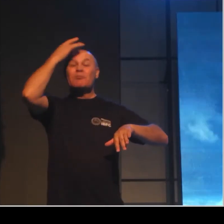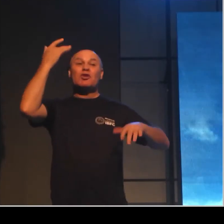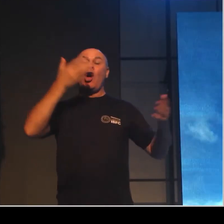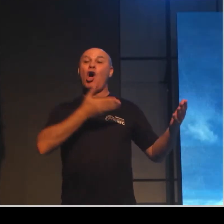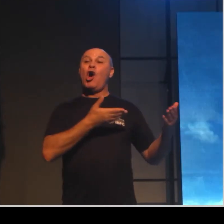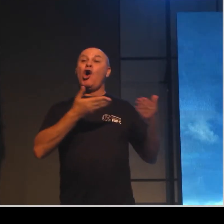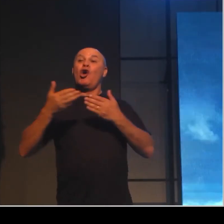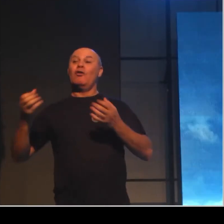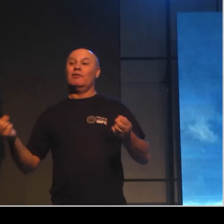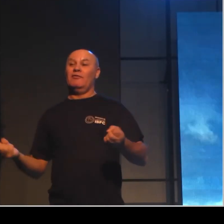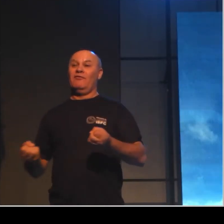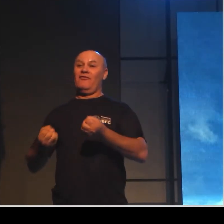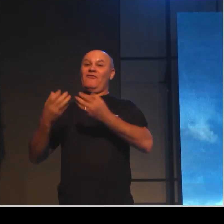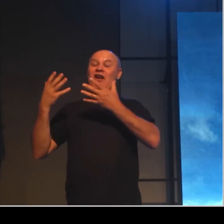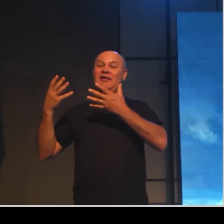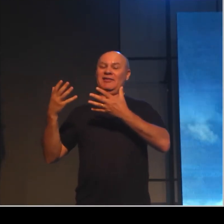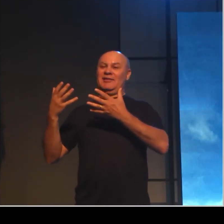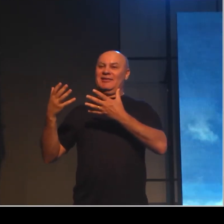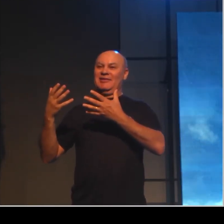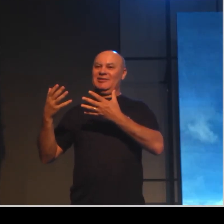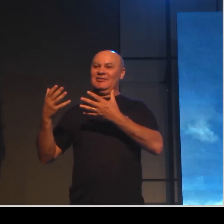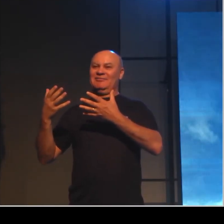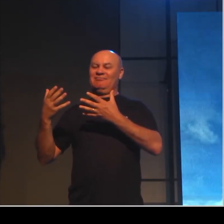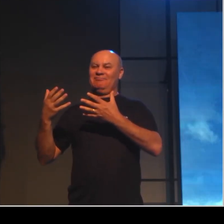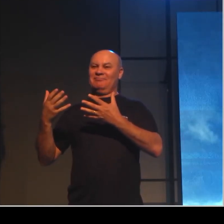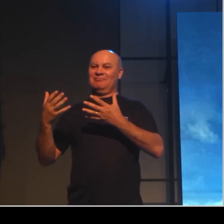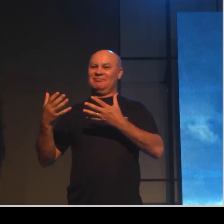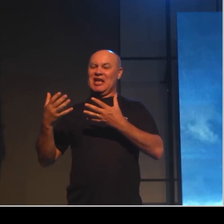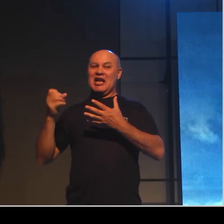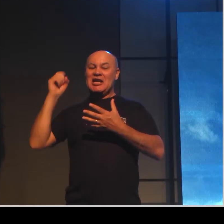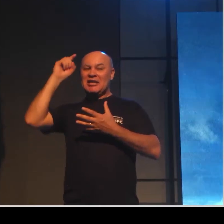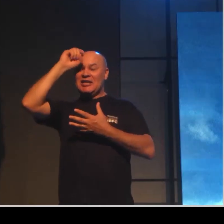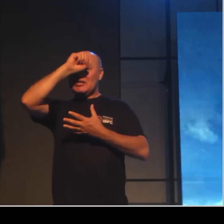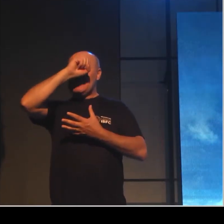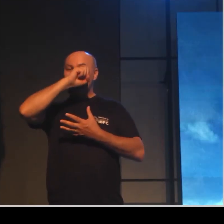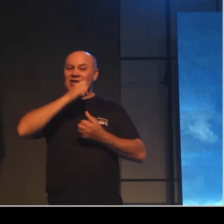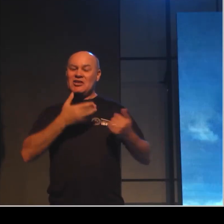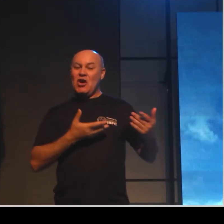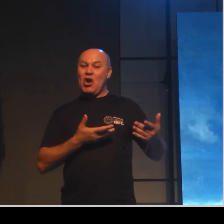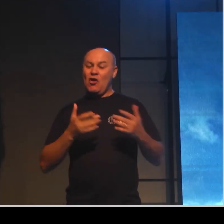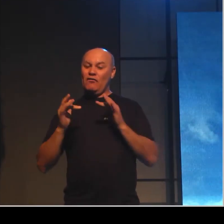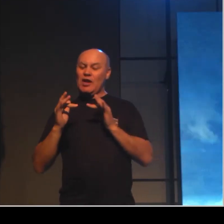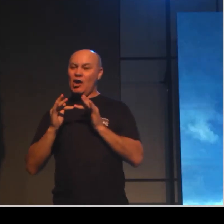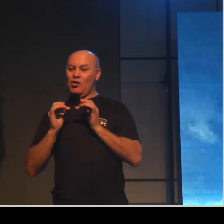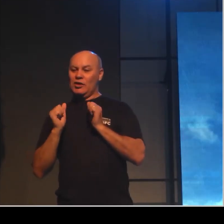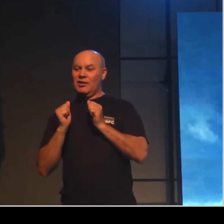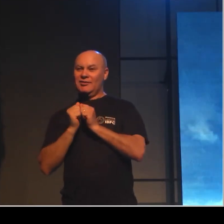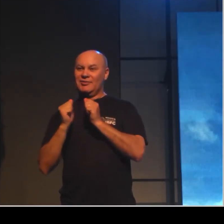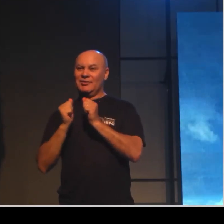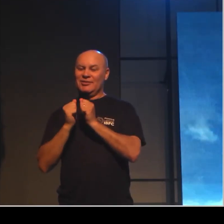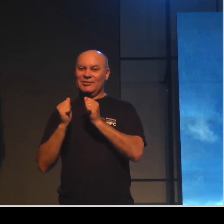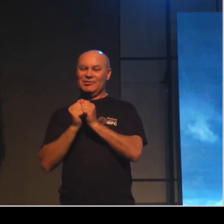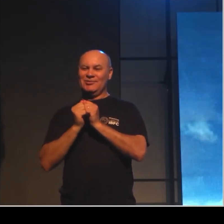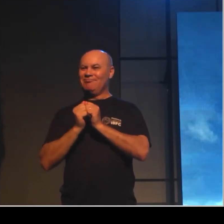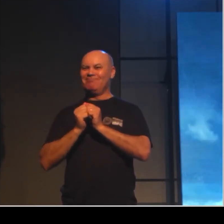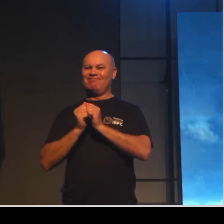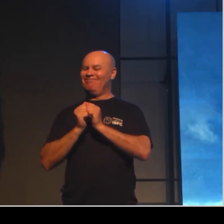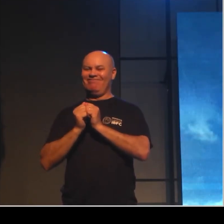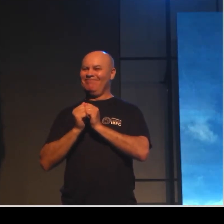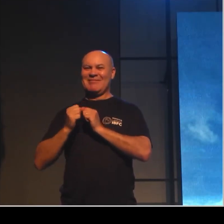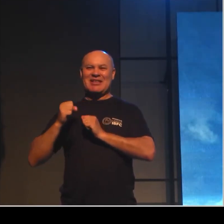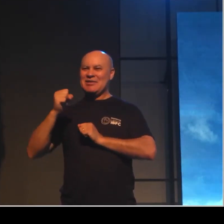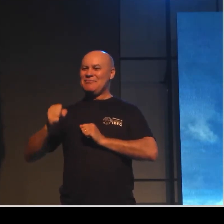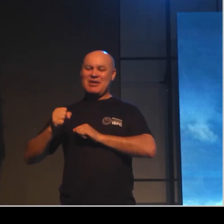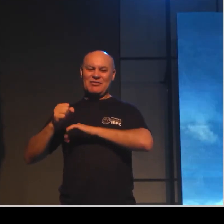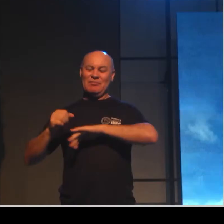Não eram as pessoas que alguém convidaria para estar com eles. Mas sabe o que é mais lindo? Eles foram